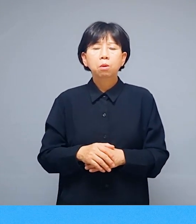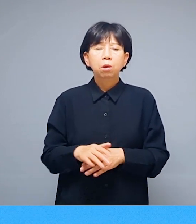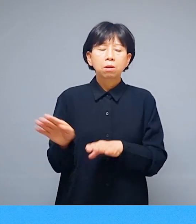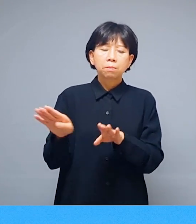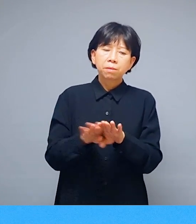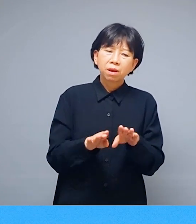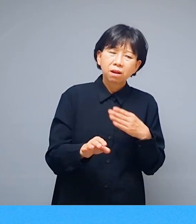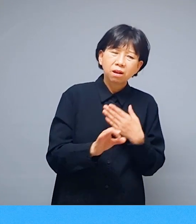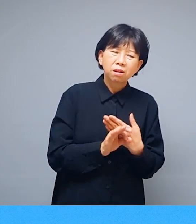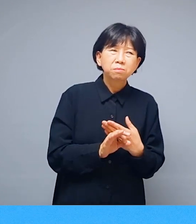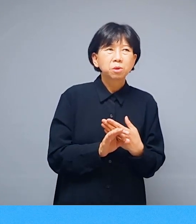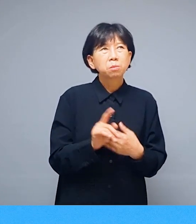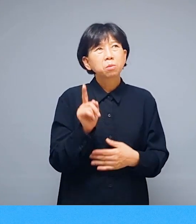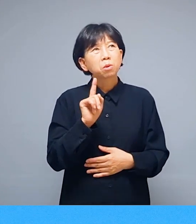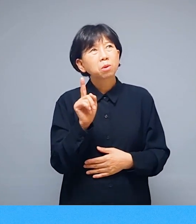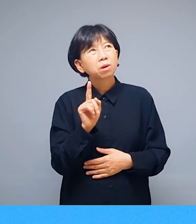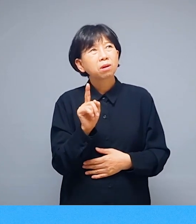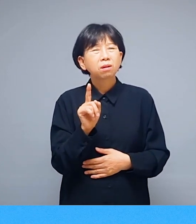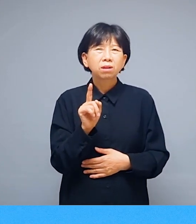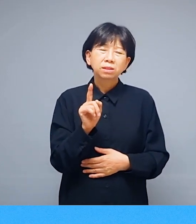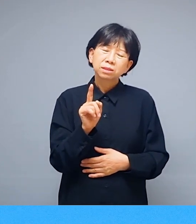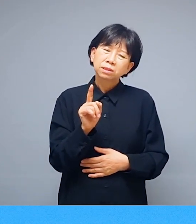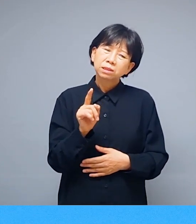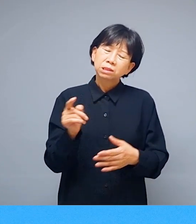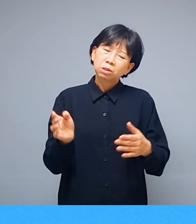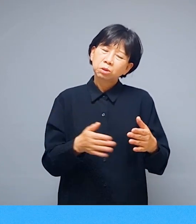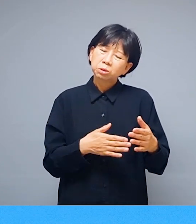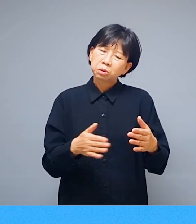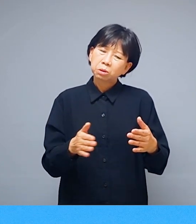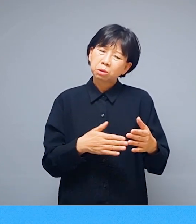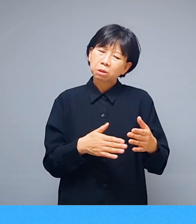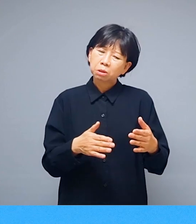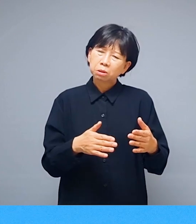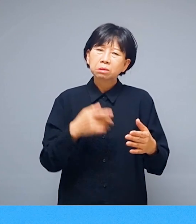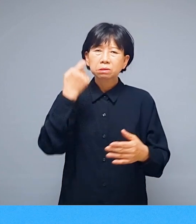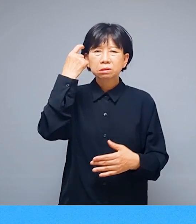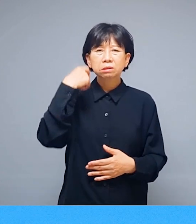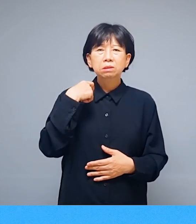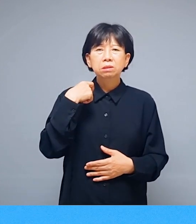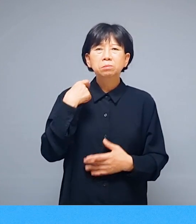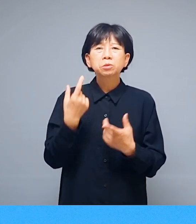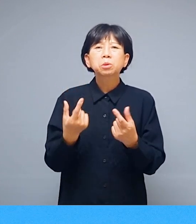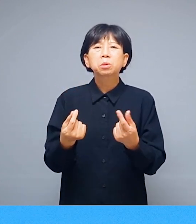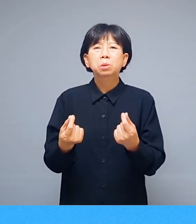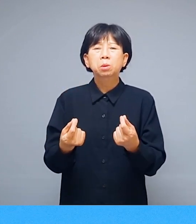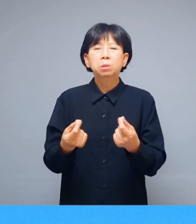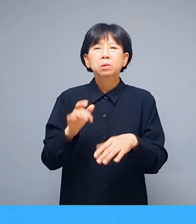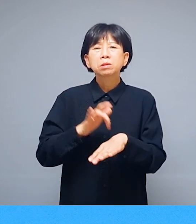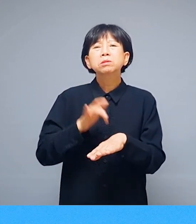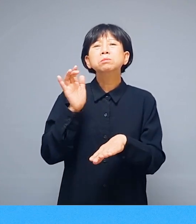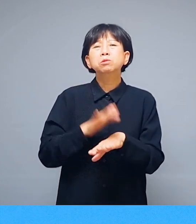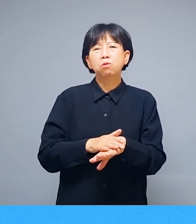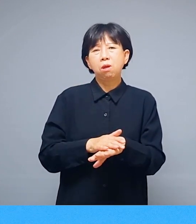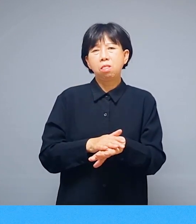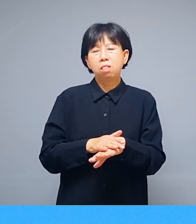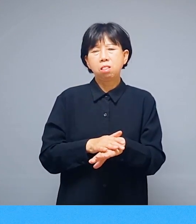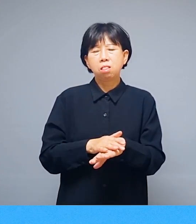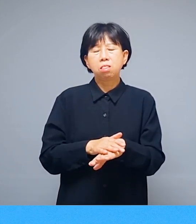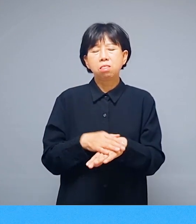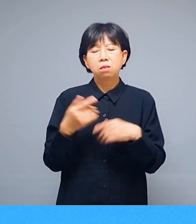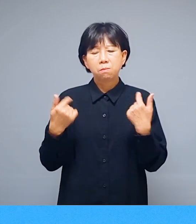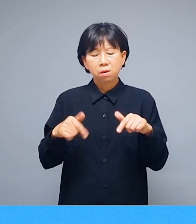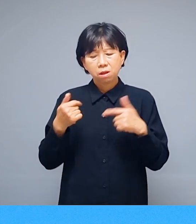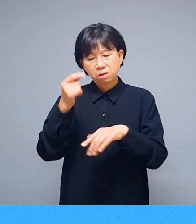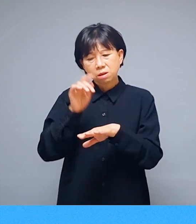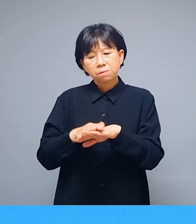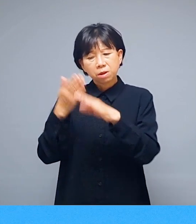좀 빠진 것 같아요. 어색해요. 그래서 습관적으로 드려지는 예배인 거죠. 겉으로 뭔가 열심히 하는 것처럼 보일 수